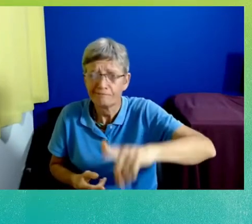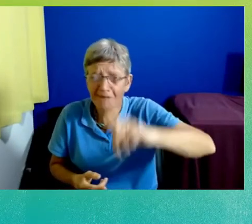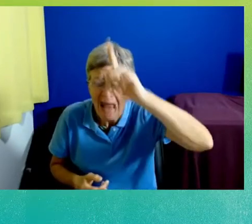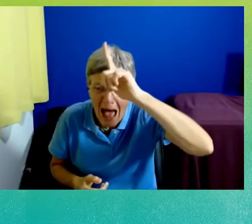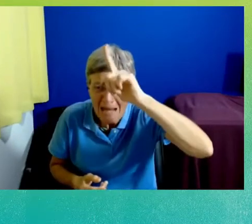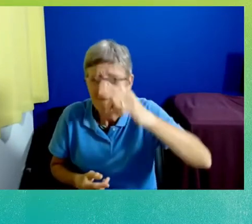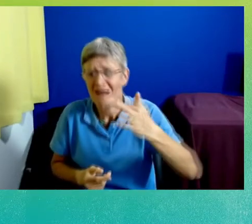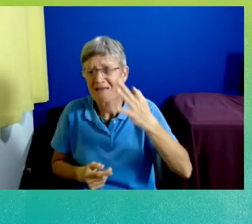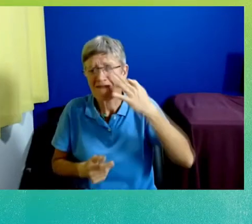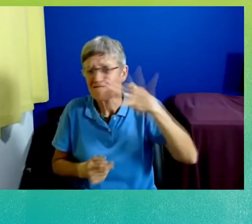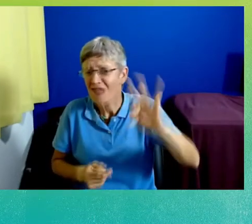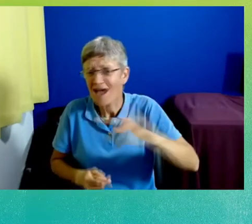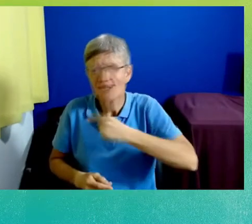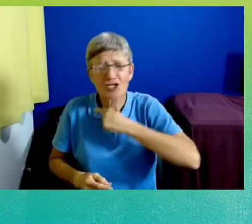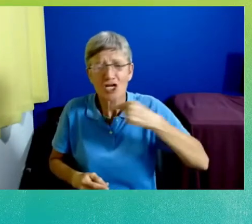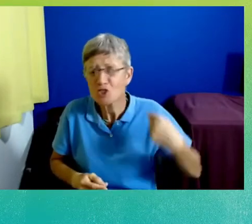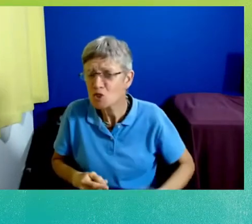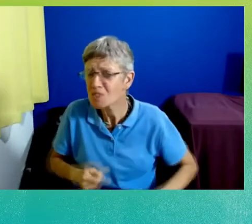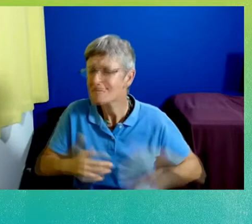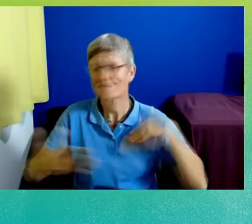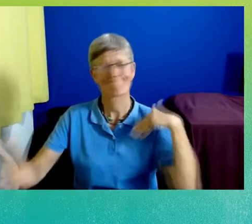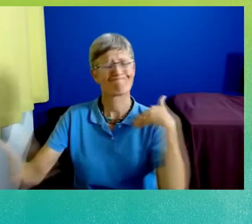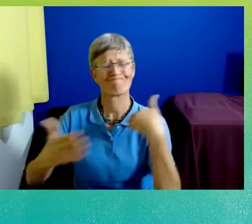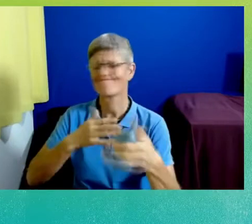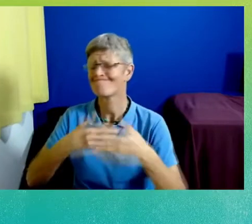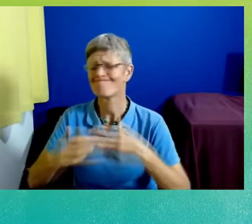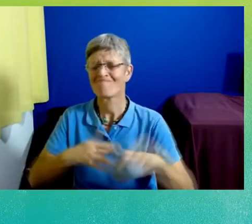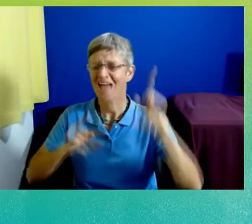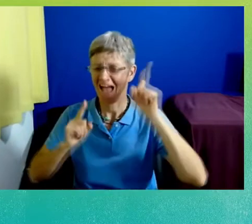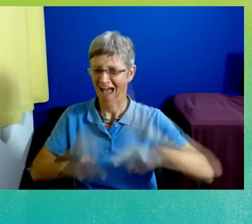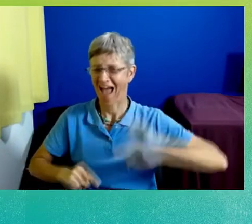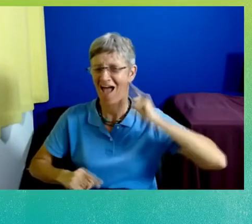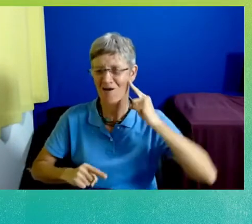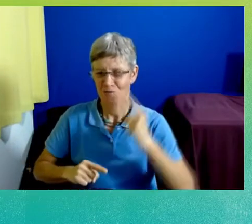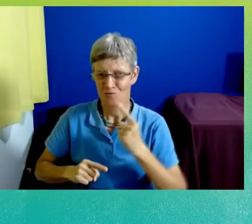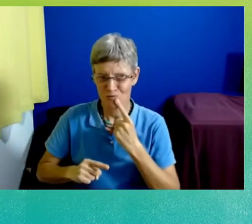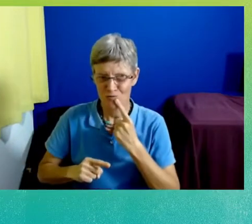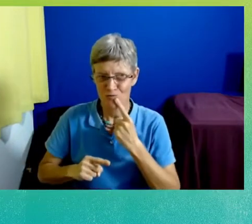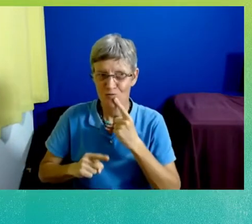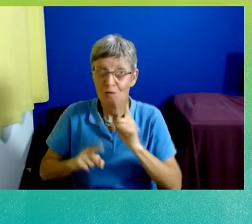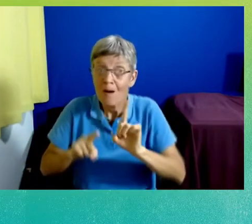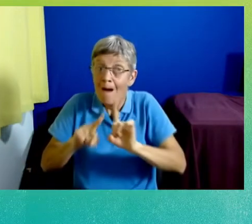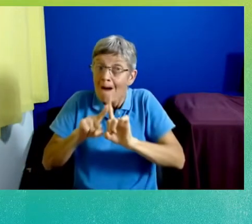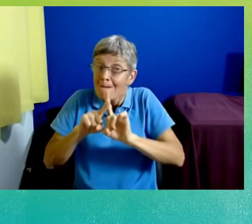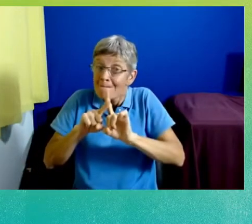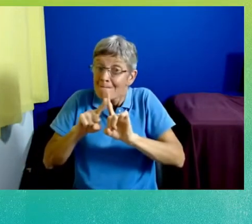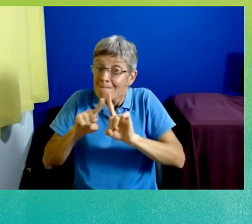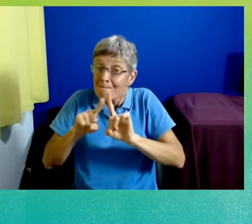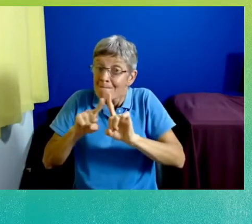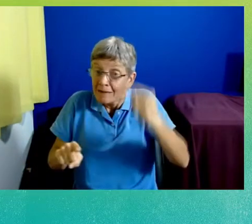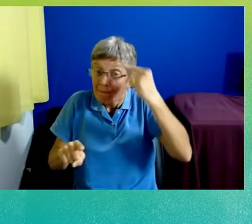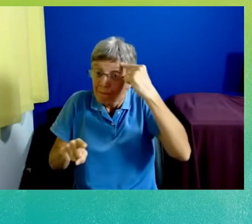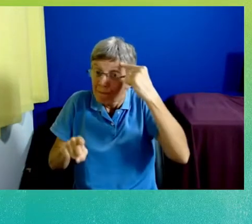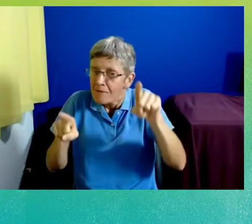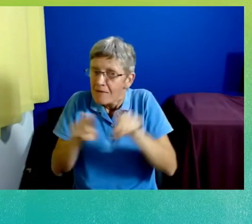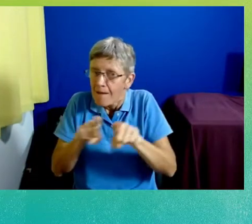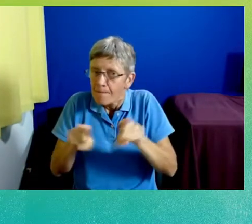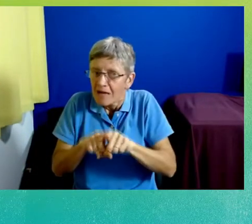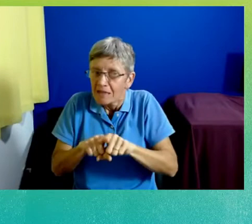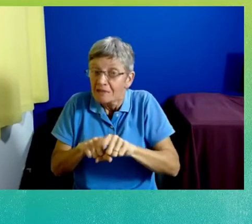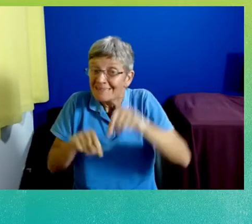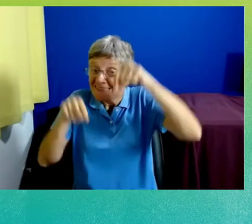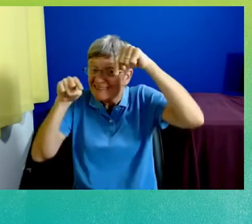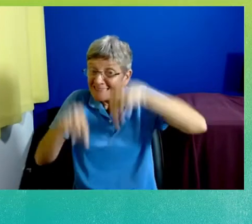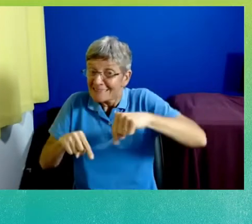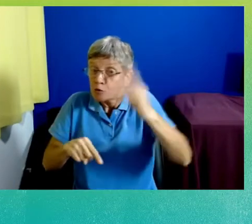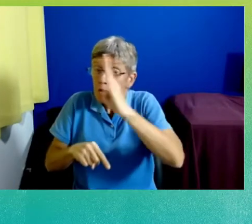Estados Unidos ou no Brasil, na Alemanha, na França, na China, não importa. É surdo.